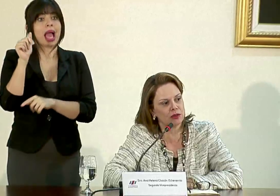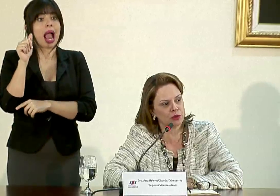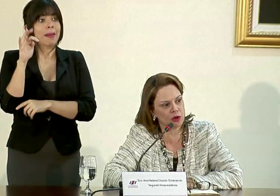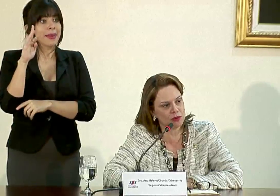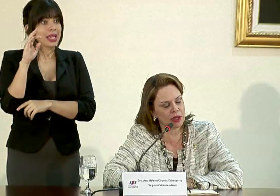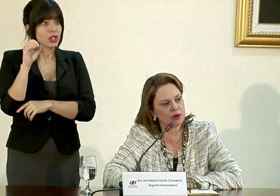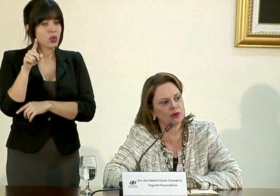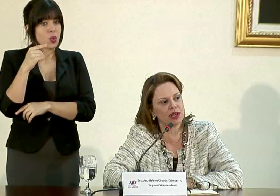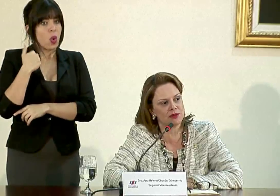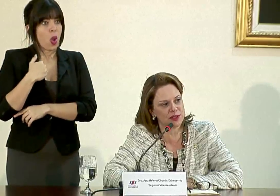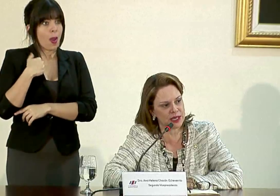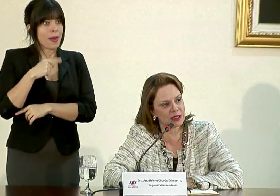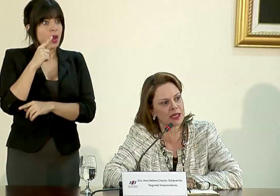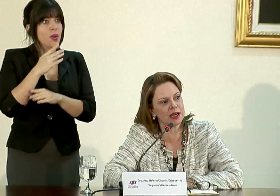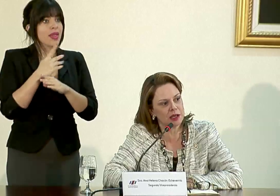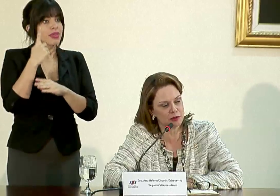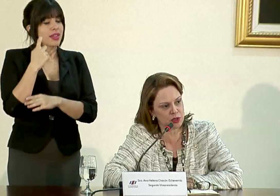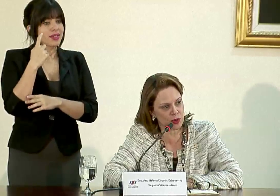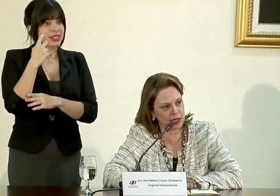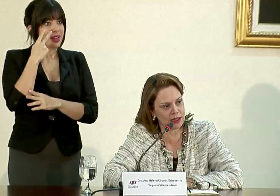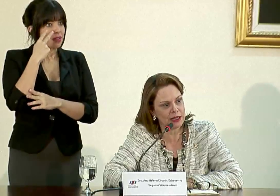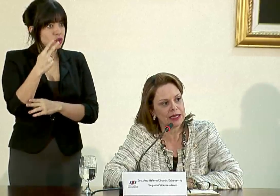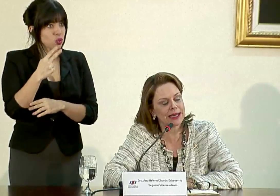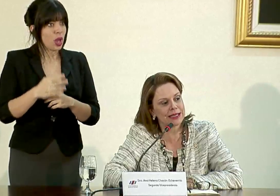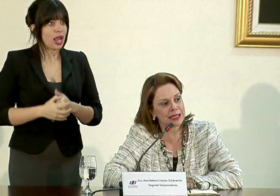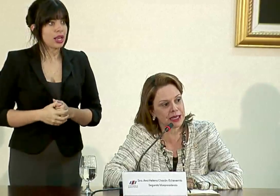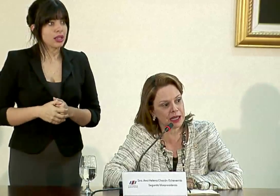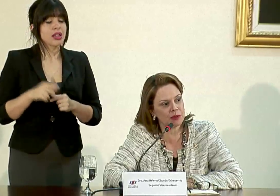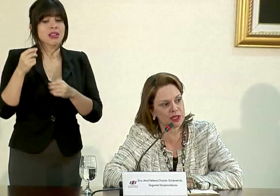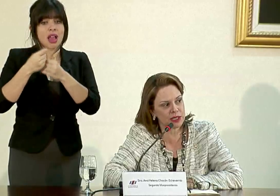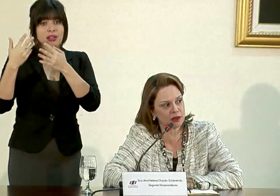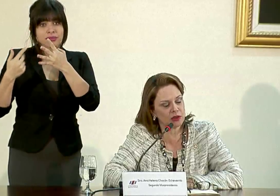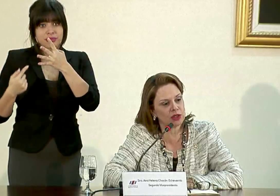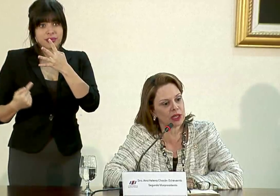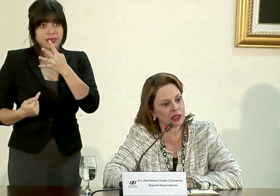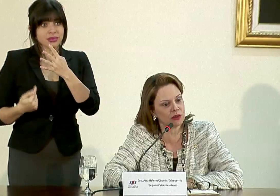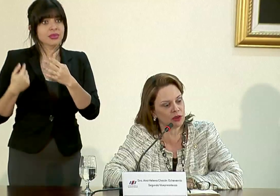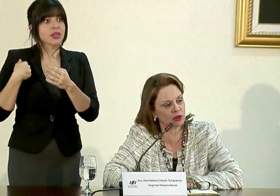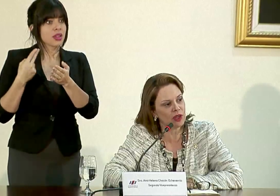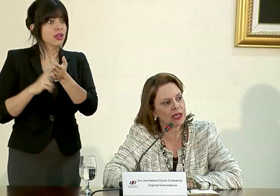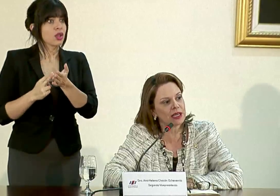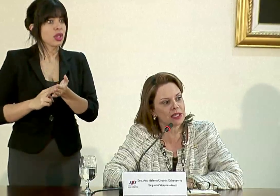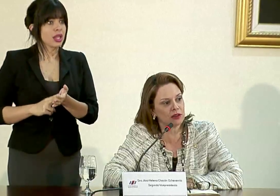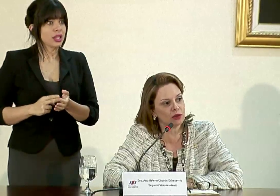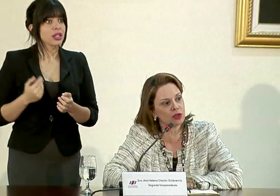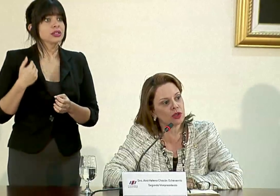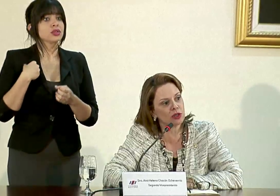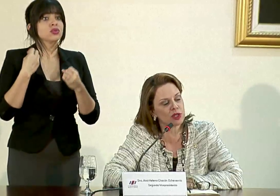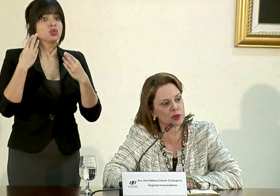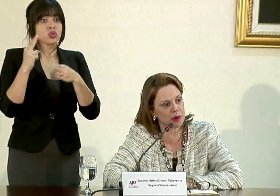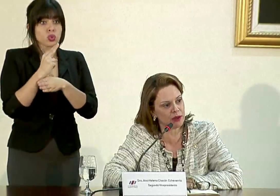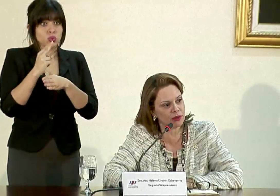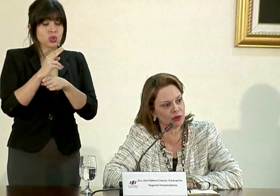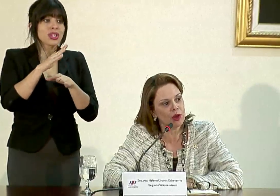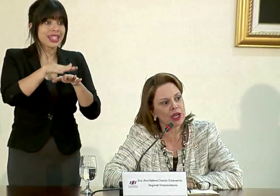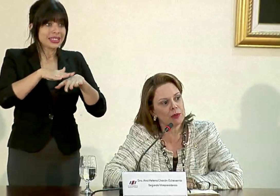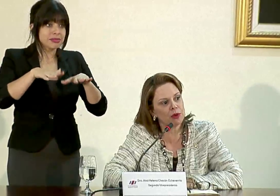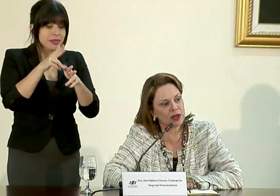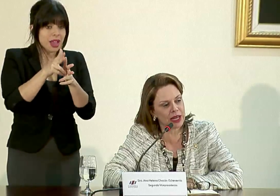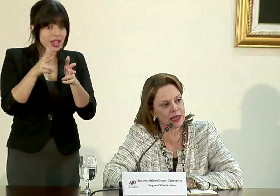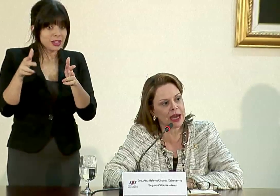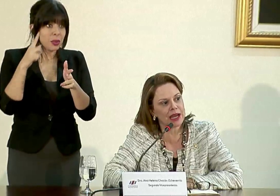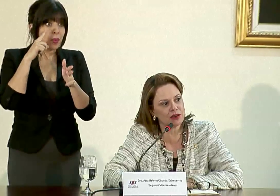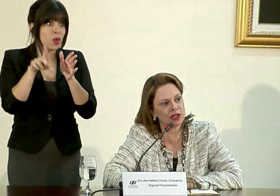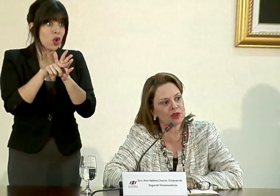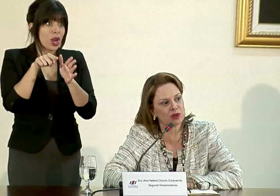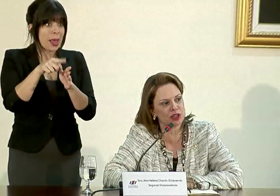que es un hombre con una deficiencia visual y así seguiremos haciendo contratación y haciendo uso de los espacios que